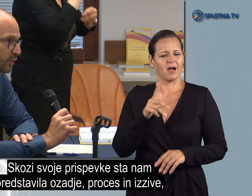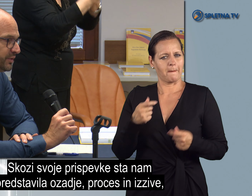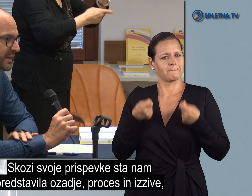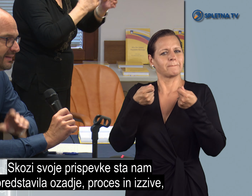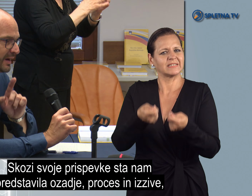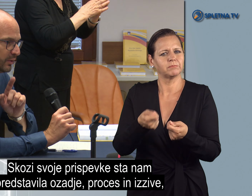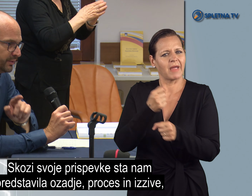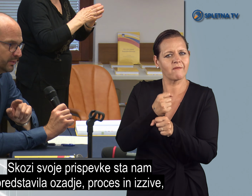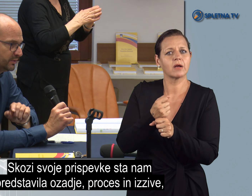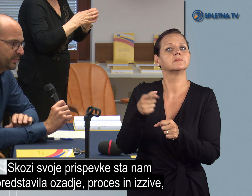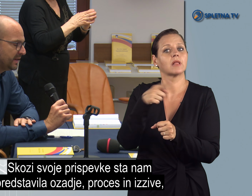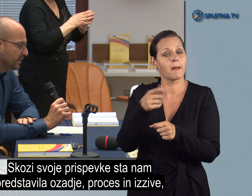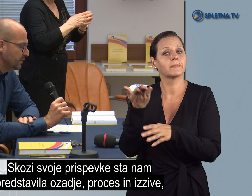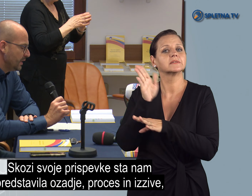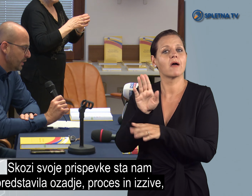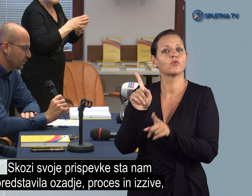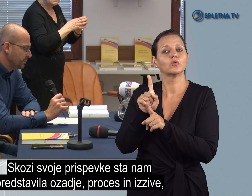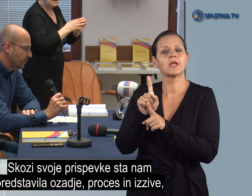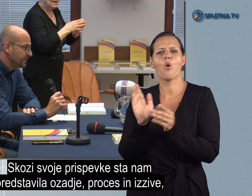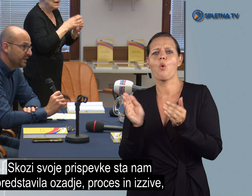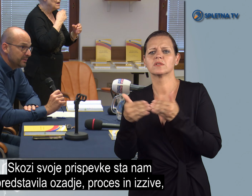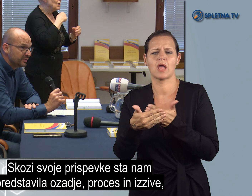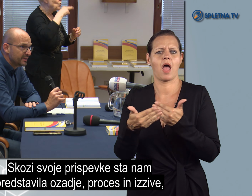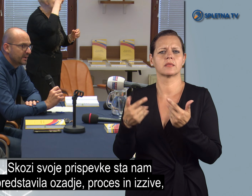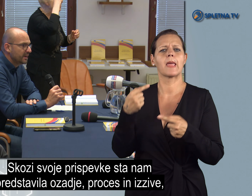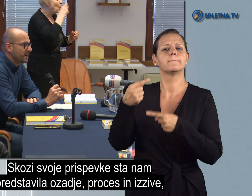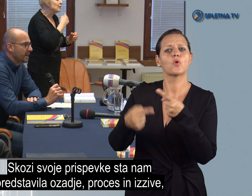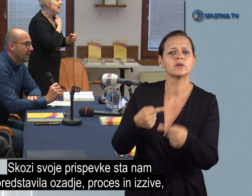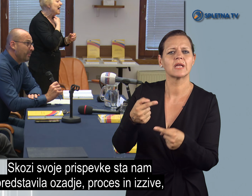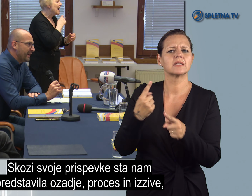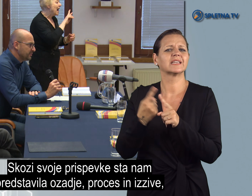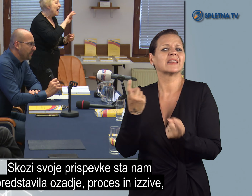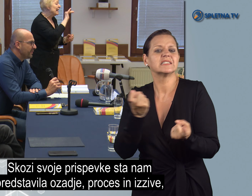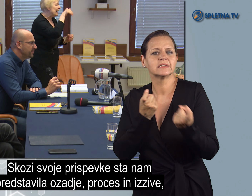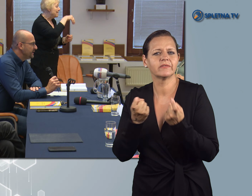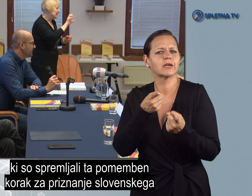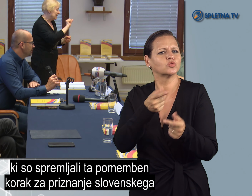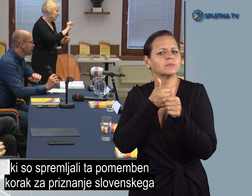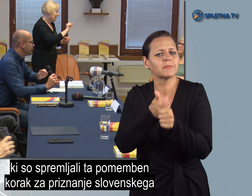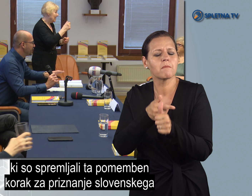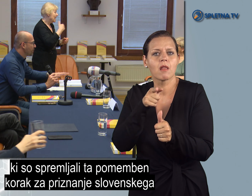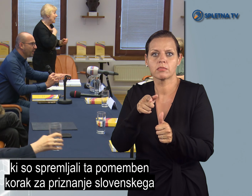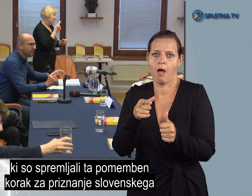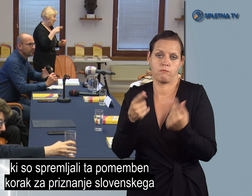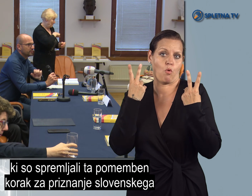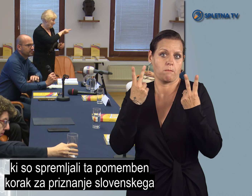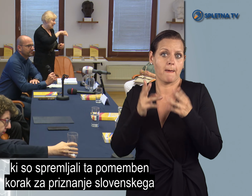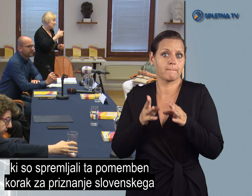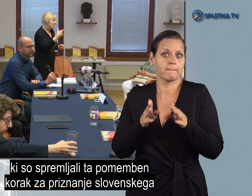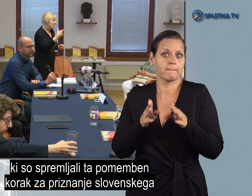Skozi svoje prispevke sta nam predstavila ozadje, proces in izzive, ki so spremljali ta pomemben korak za priznanje